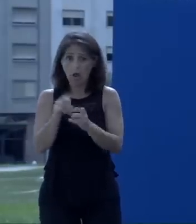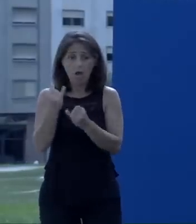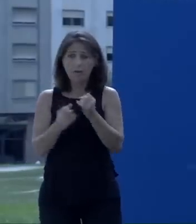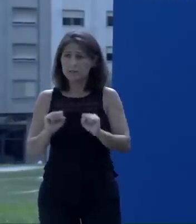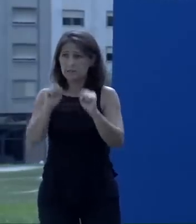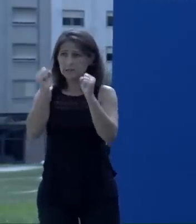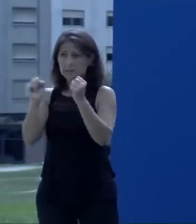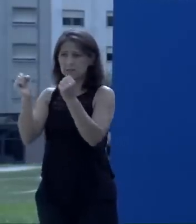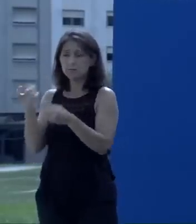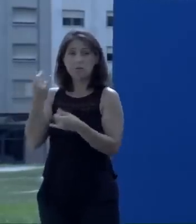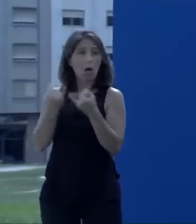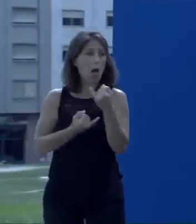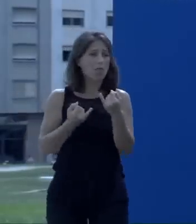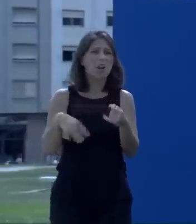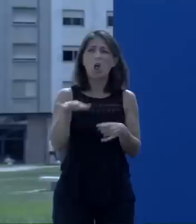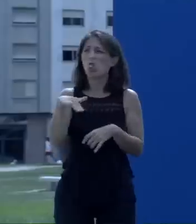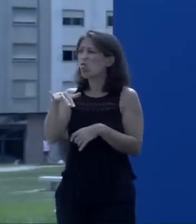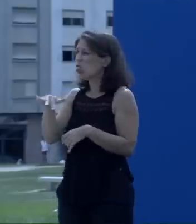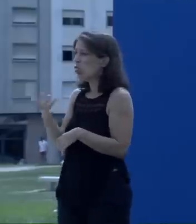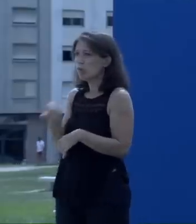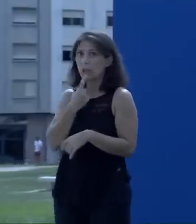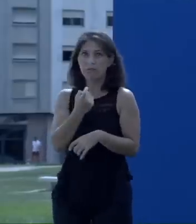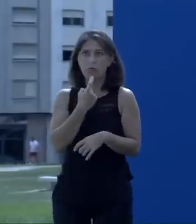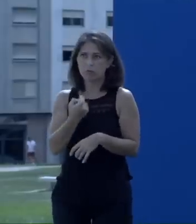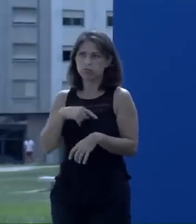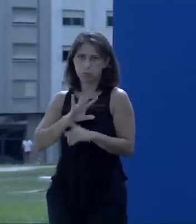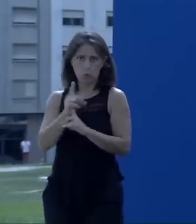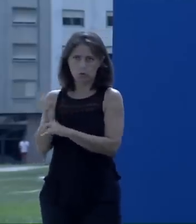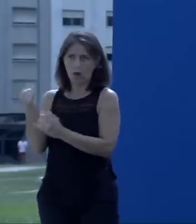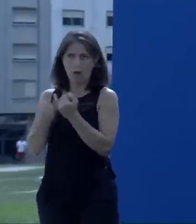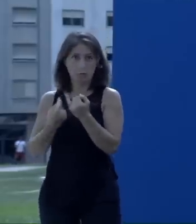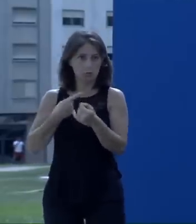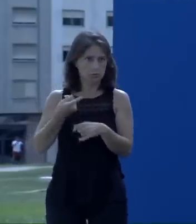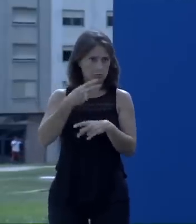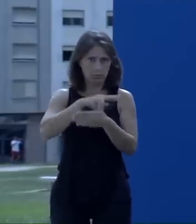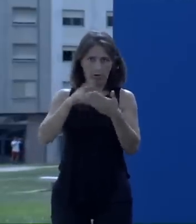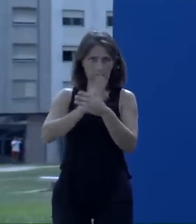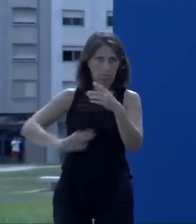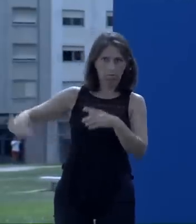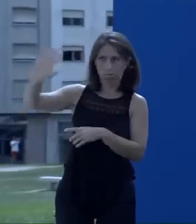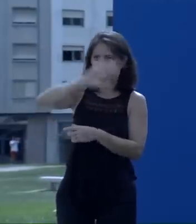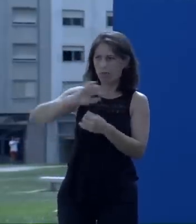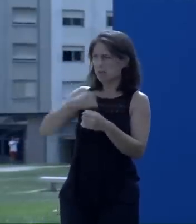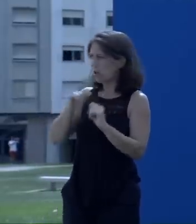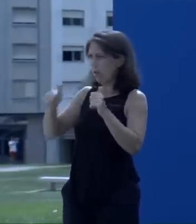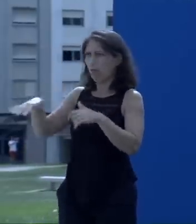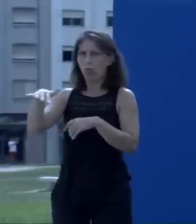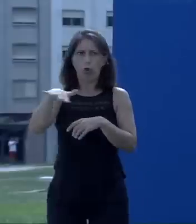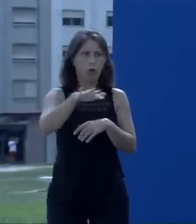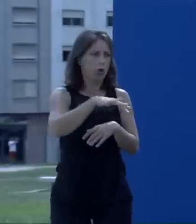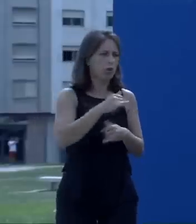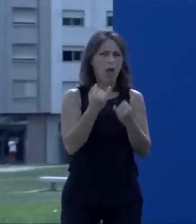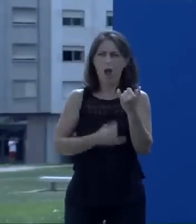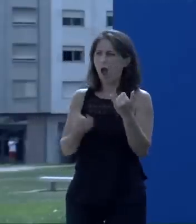para escoller o sitio, porque fixeron tantas falcatruadas en todo o país que nos era difícil escoller onde empezar para exemplificar